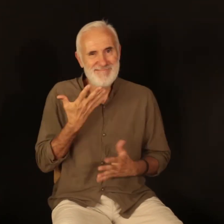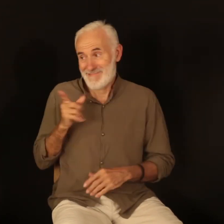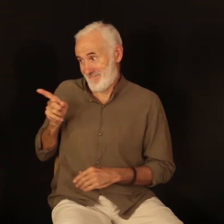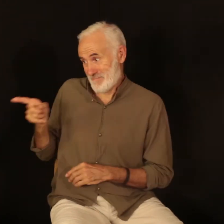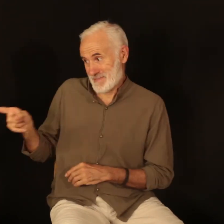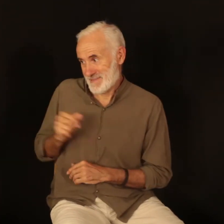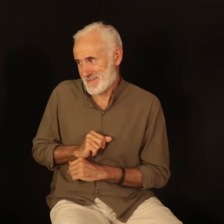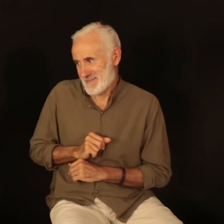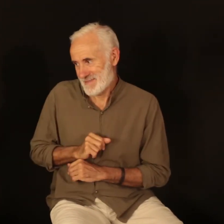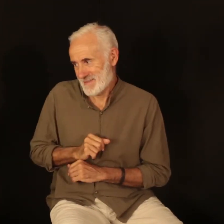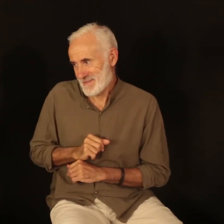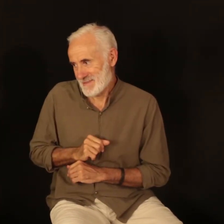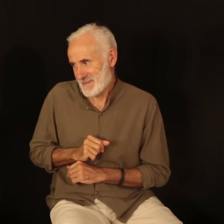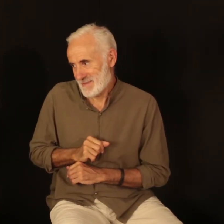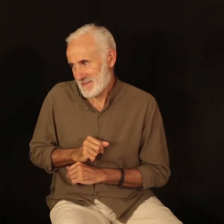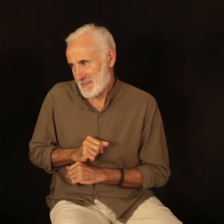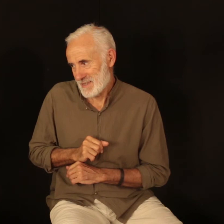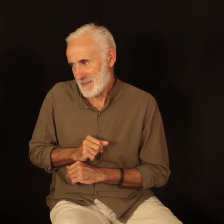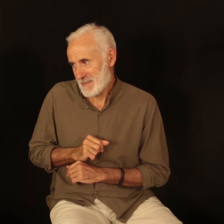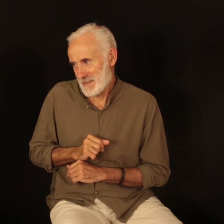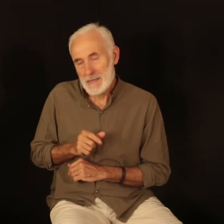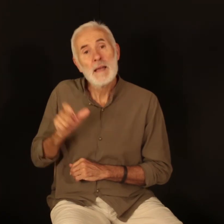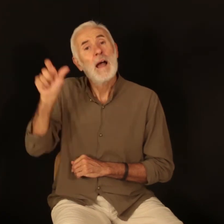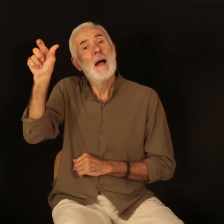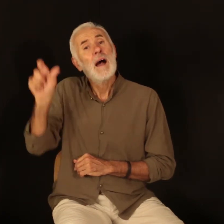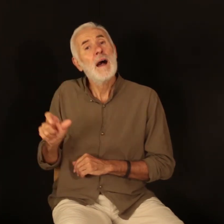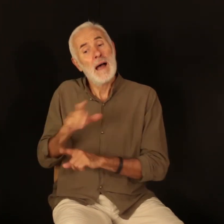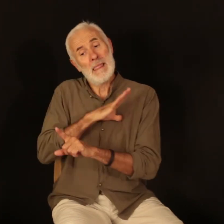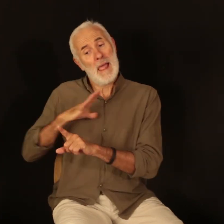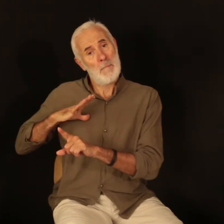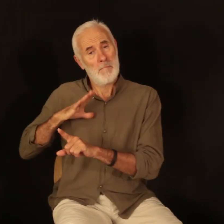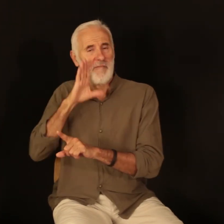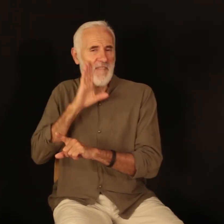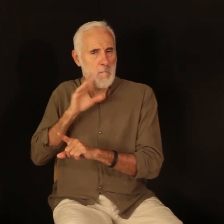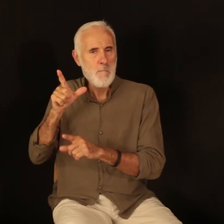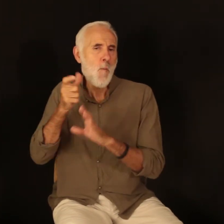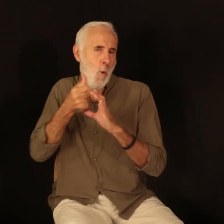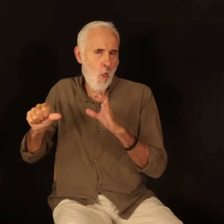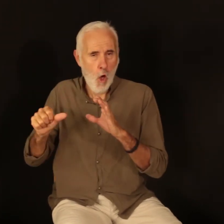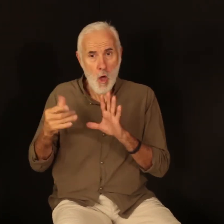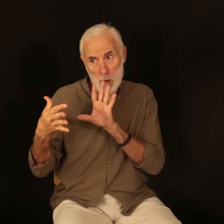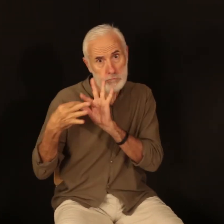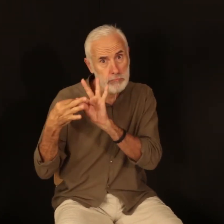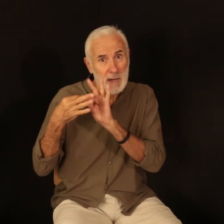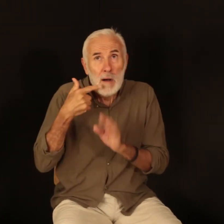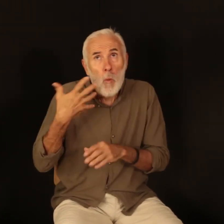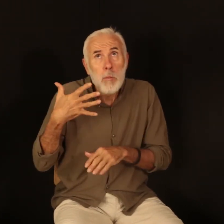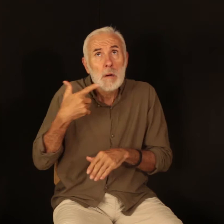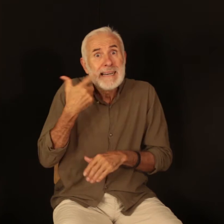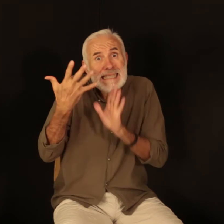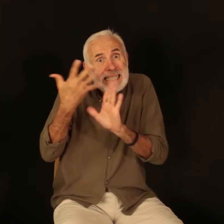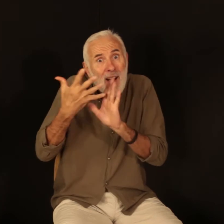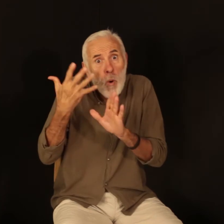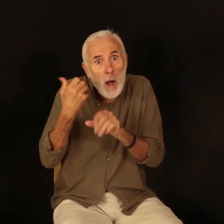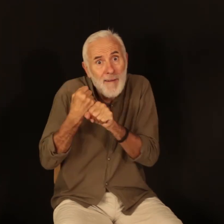Mélanie Leblanc. C'est une relation suivie parce qu'avec elle, on a fait 5 livres différents. À chaque fois, c'est une aventure, une expérimentation. Là, c'est